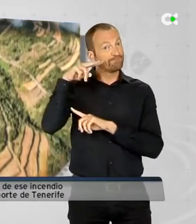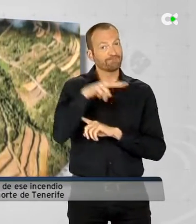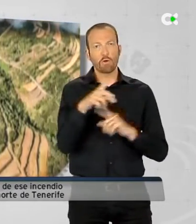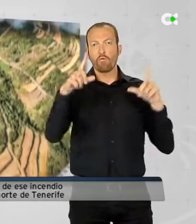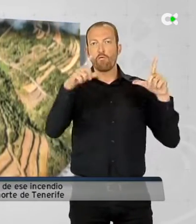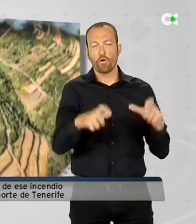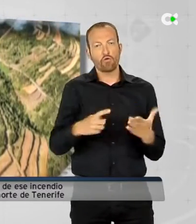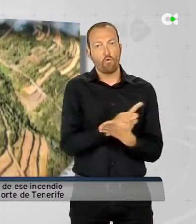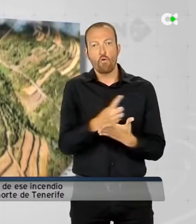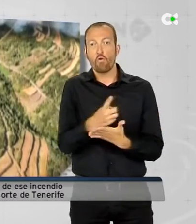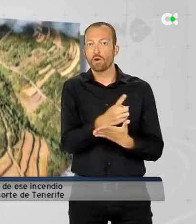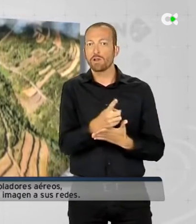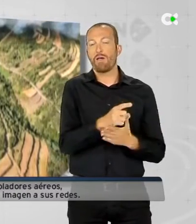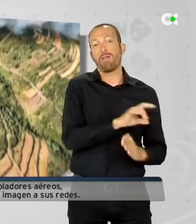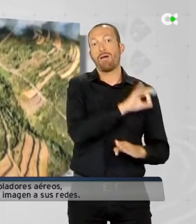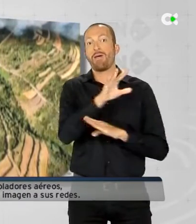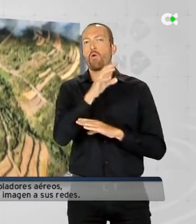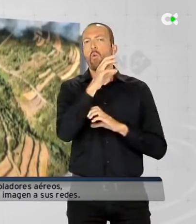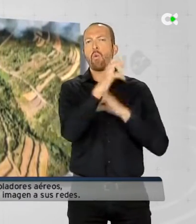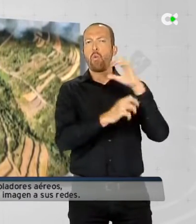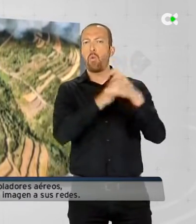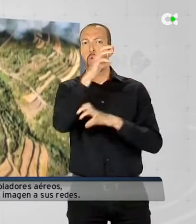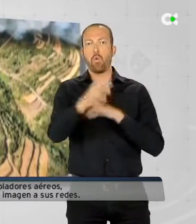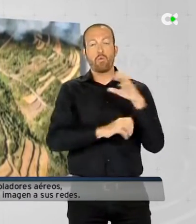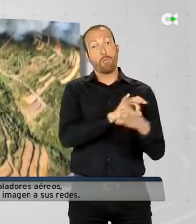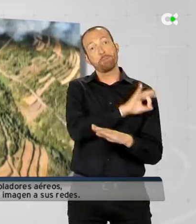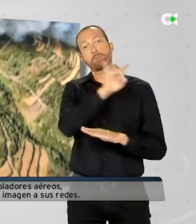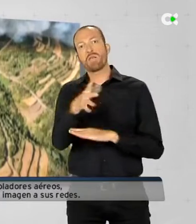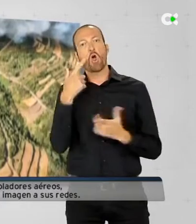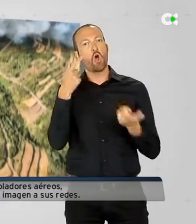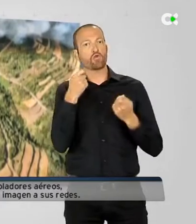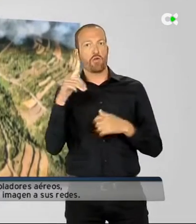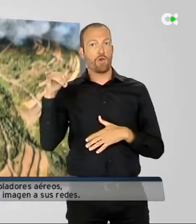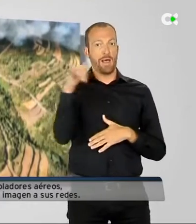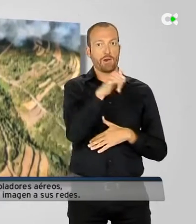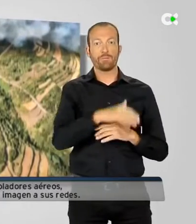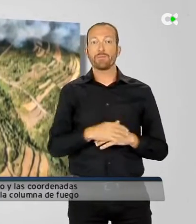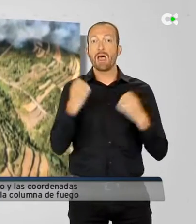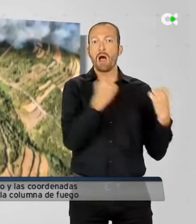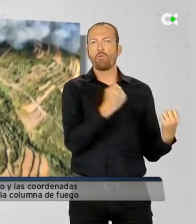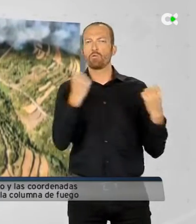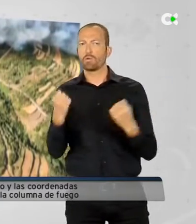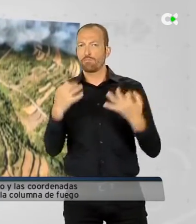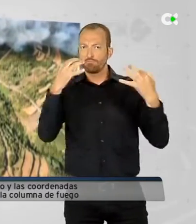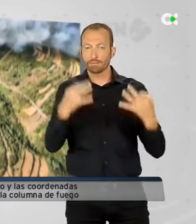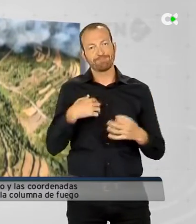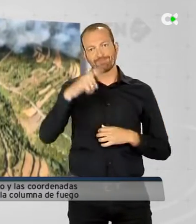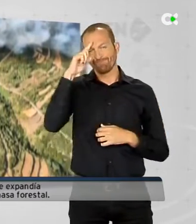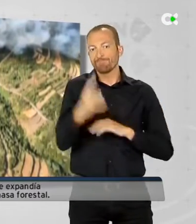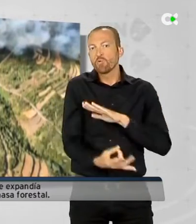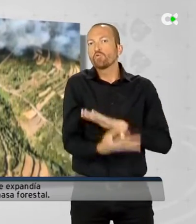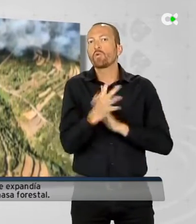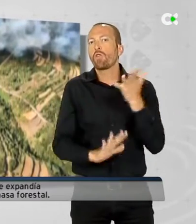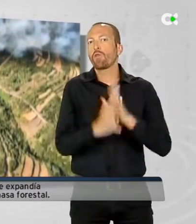foto y las coordenadas geográficas de la columna de humo a los controladores aéreos. Las autoridades no han confirmado aún las